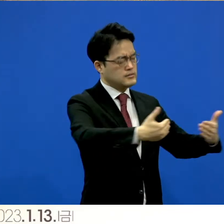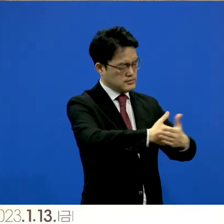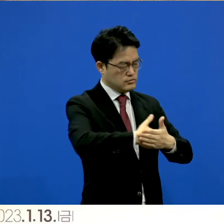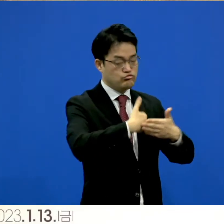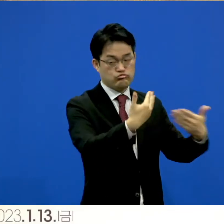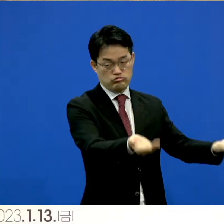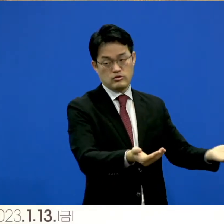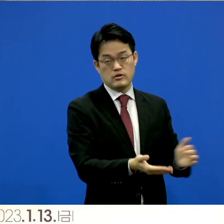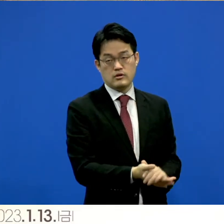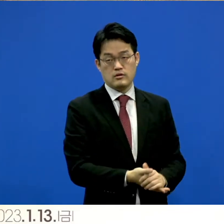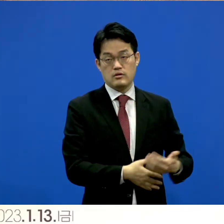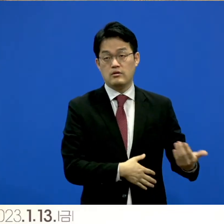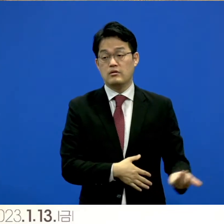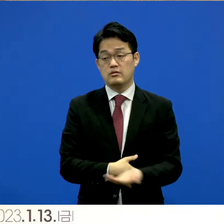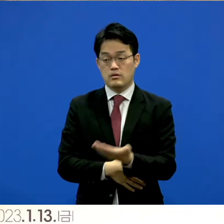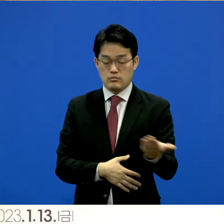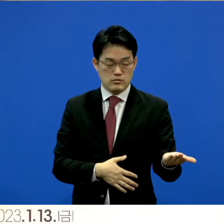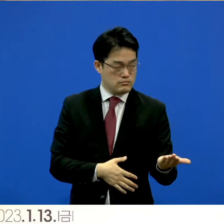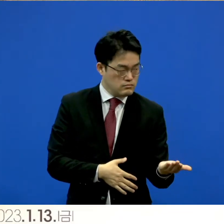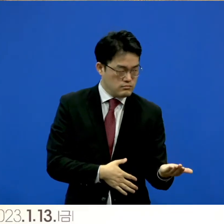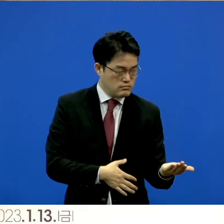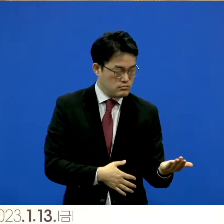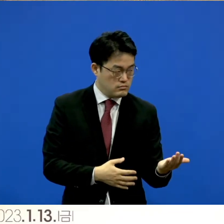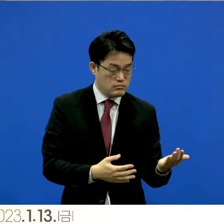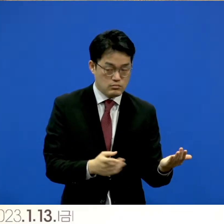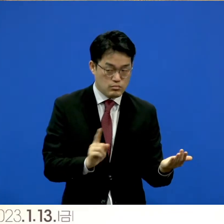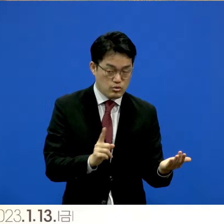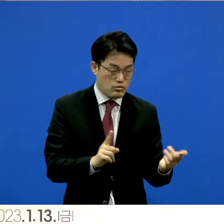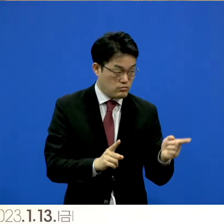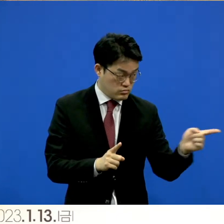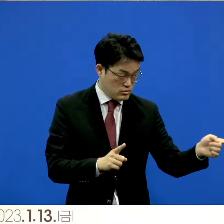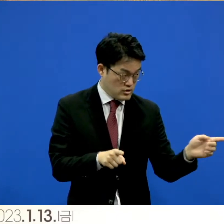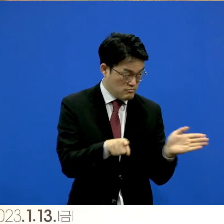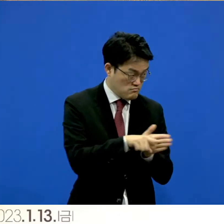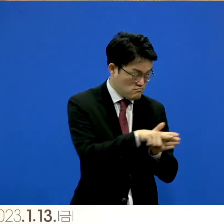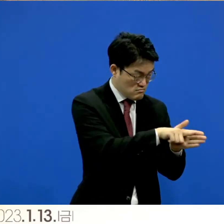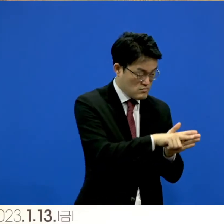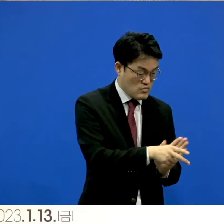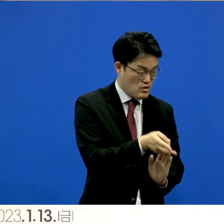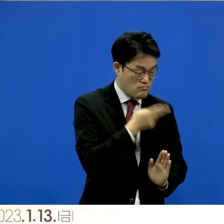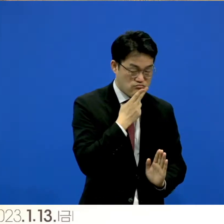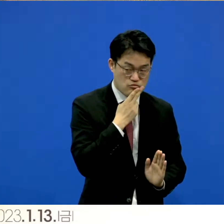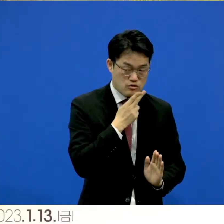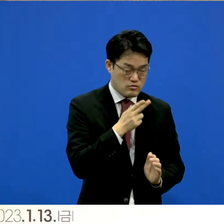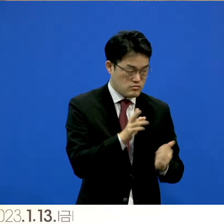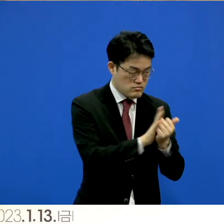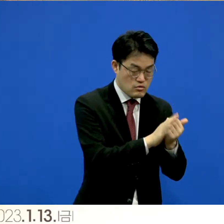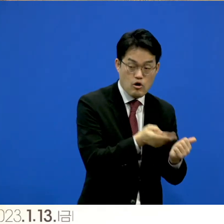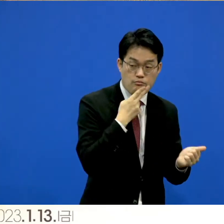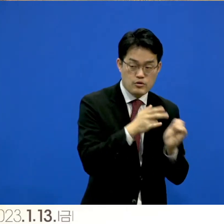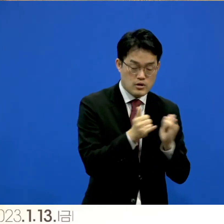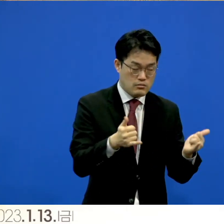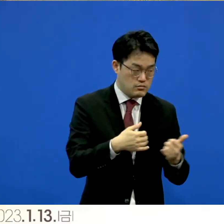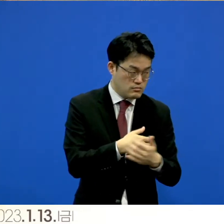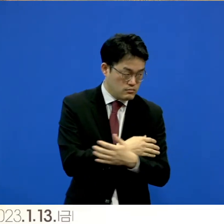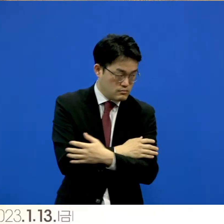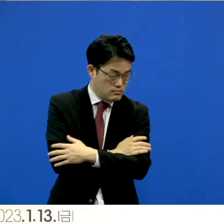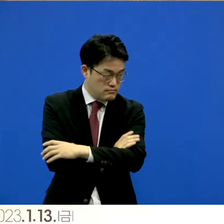폐쇄적인 사람은 팔을 벌리지 않습니다. 폐쇄적인 사람은 양팔을 끼고 상대를 응시합니다.